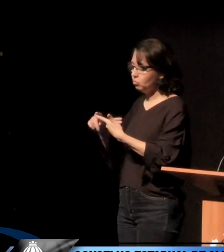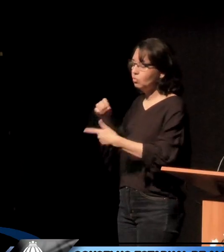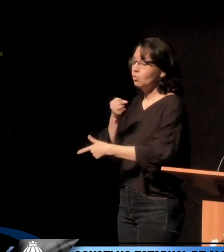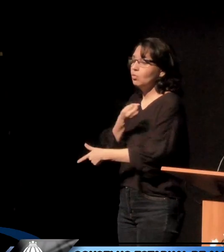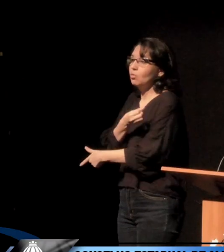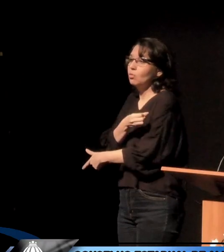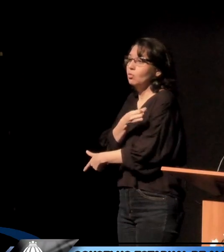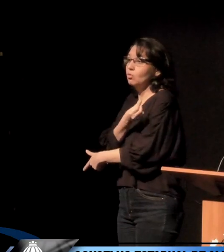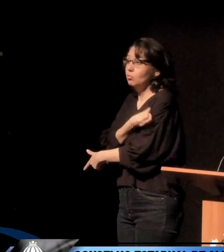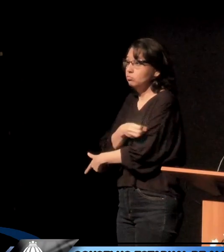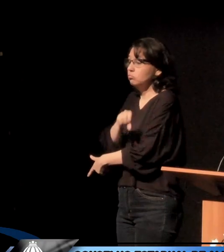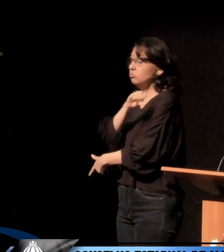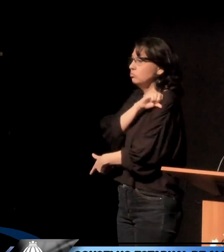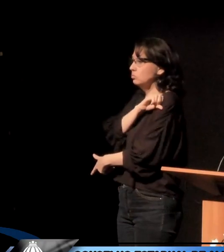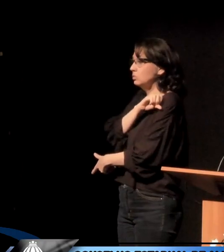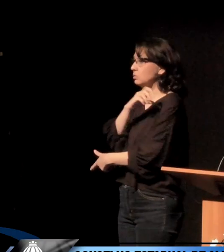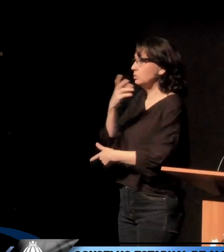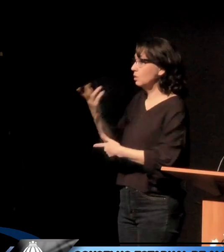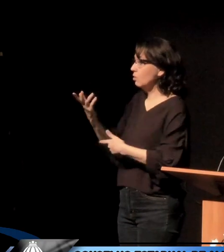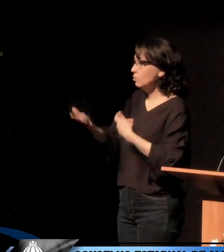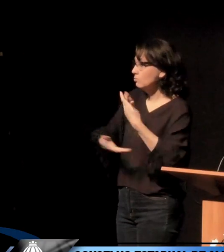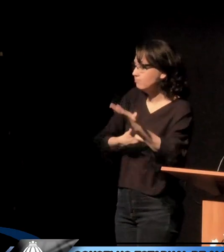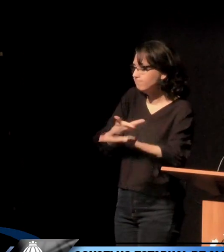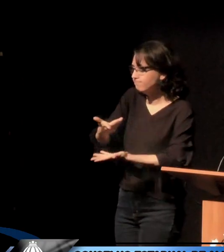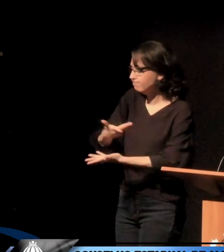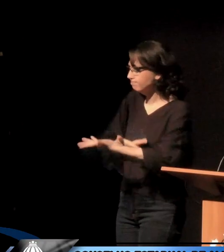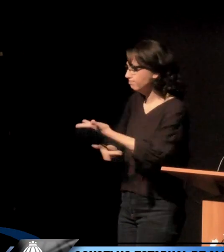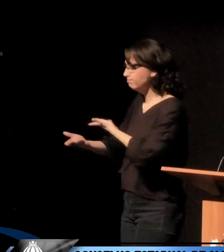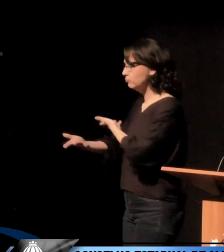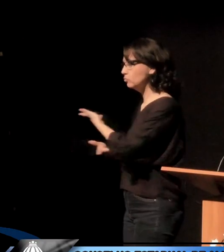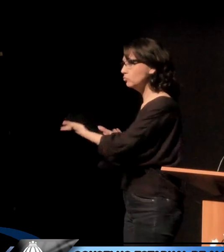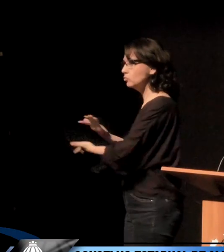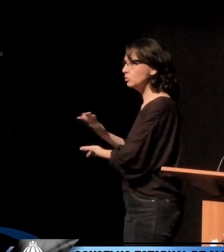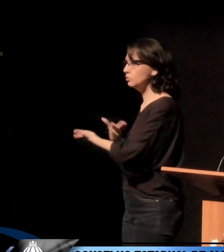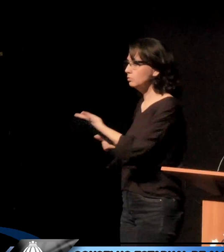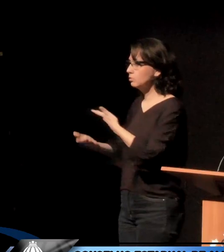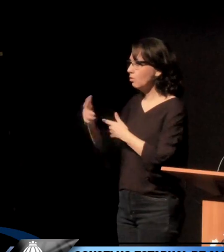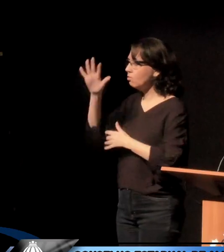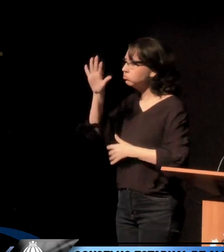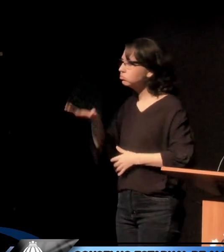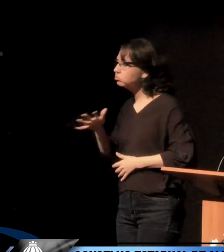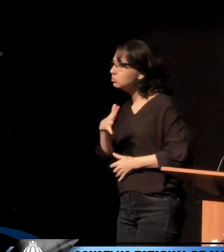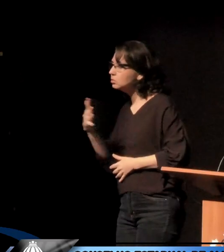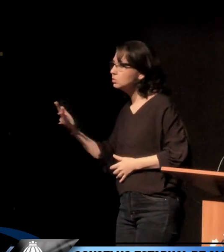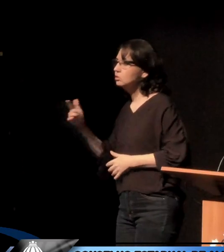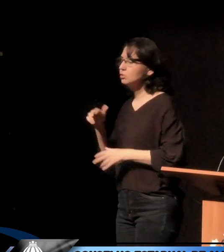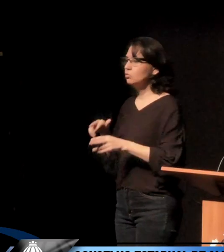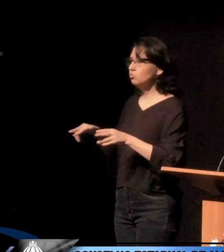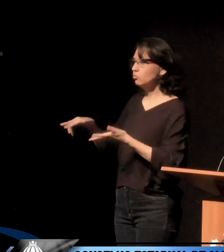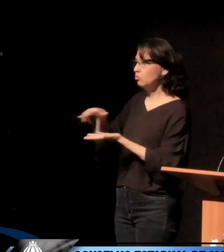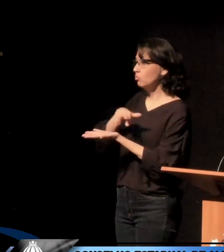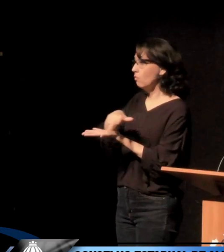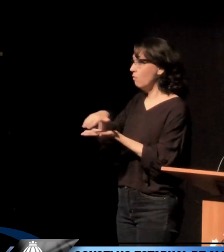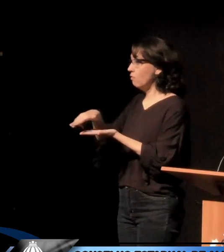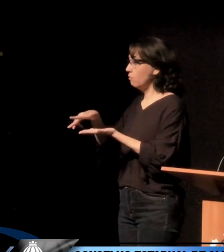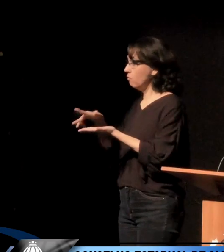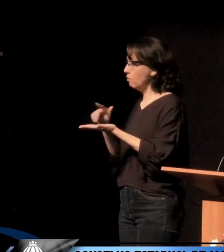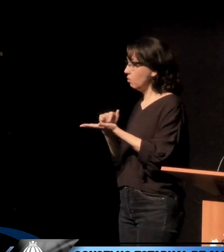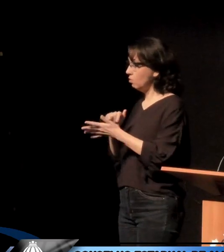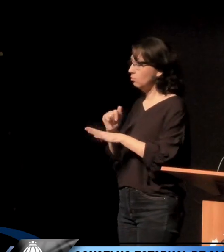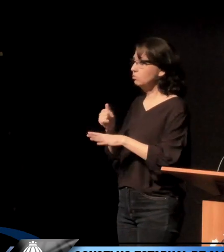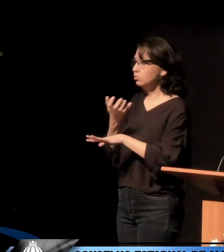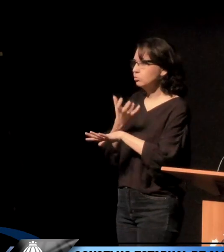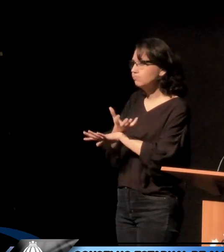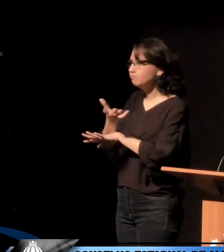é em articulação com o currículo com os diferentes componentes curriculares né